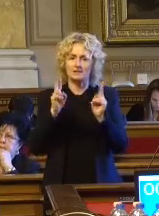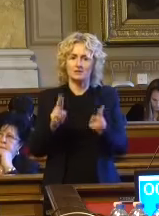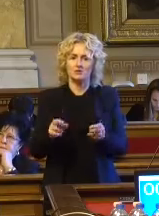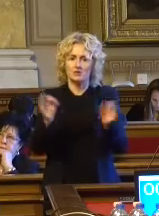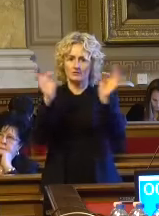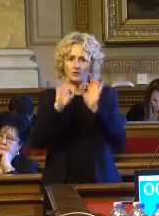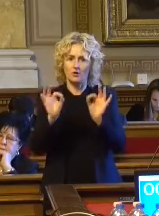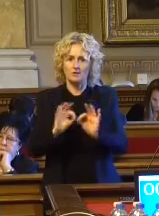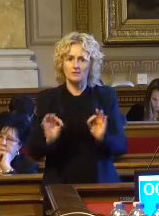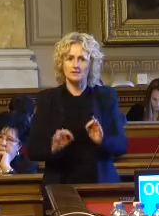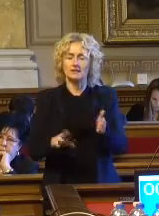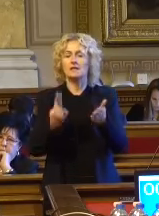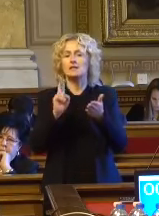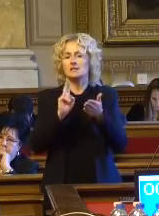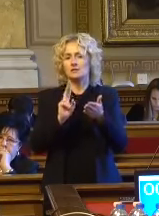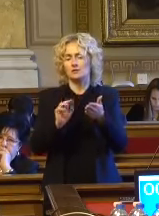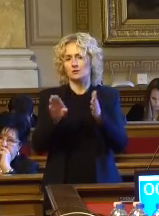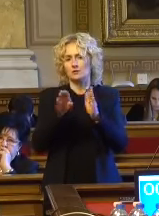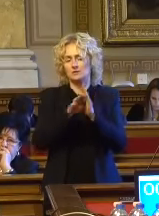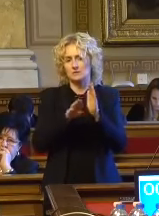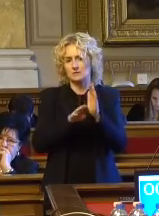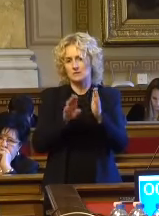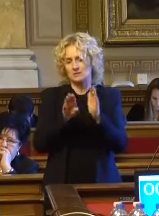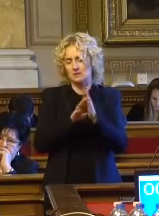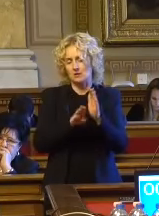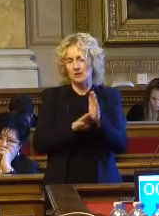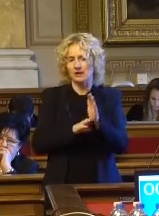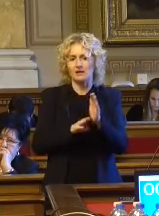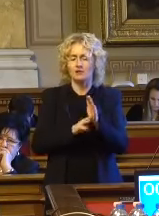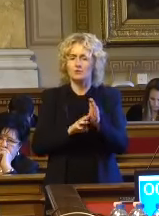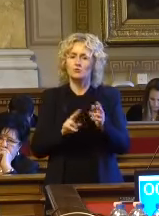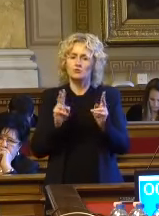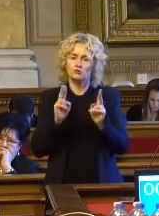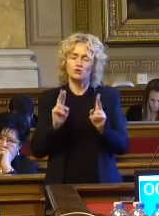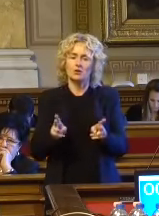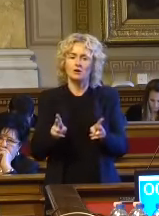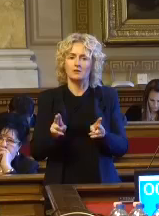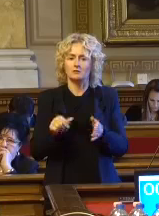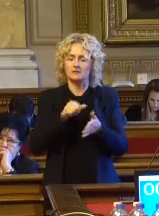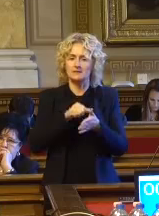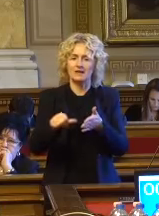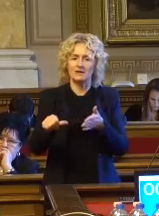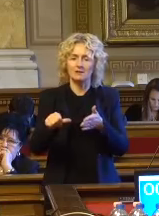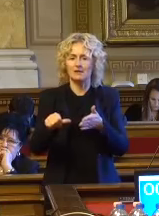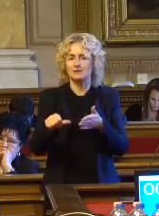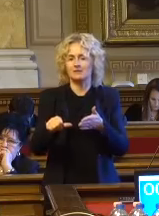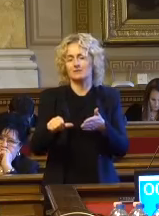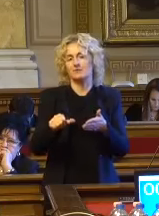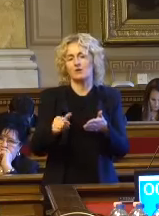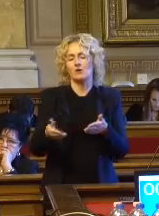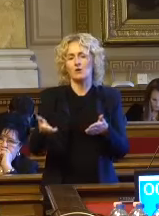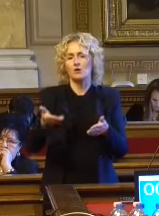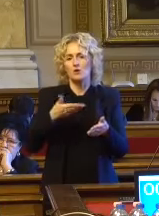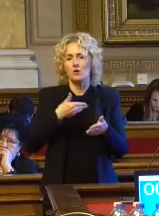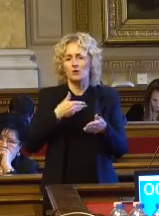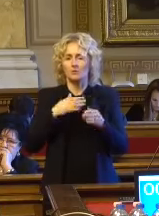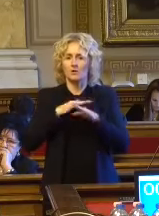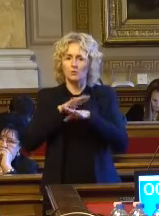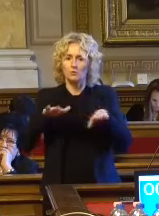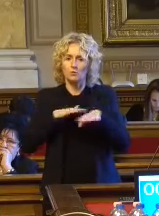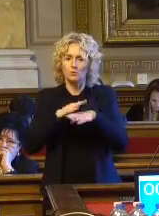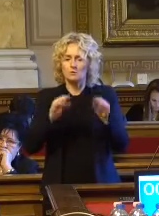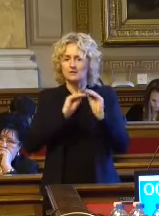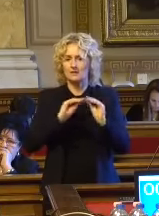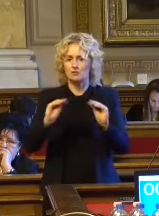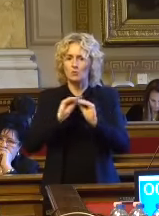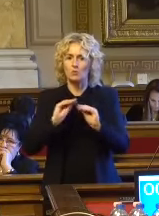legálisan számlázva, illetve a bérfizetéssel együtt kapják meg az úszás oktatásért járó juttatásukat. Tehát